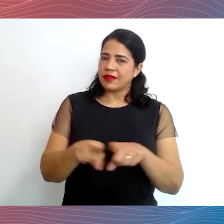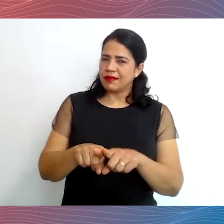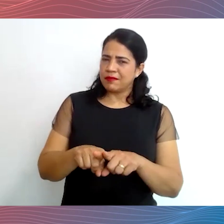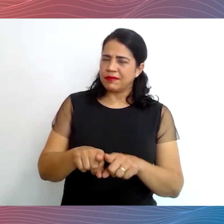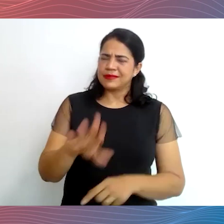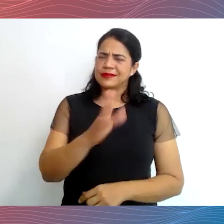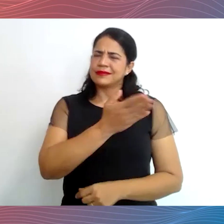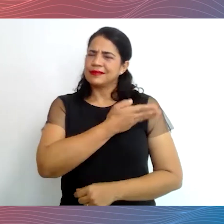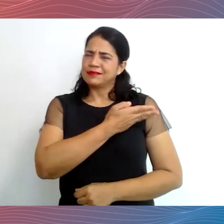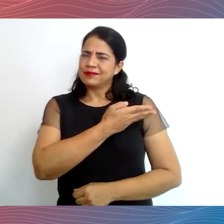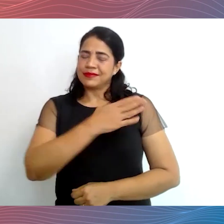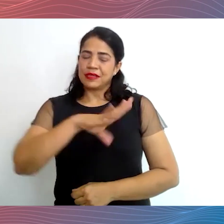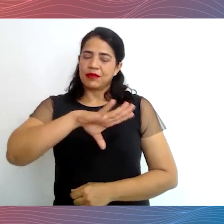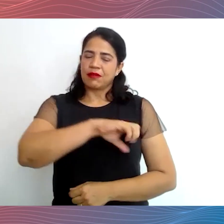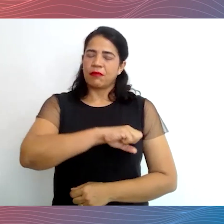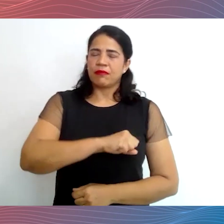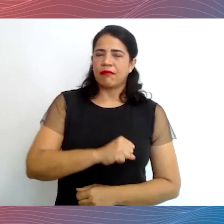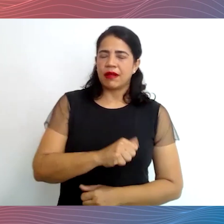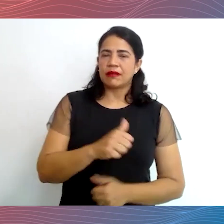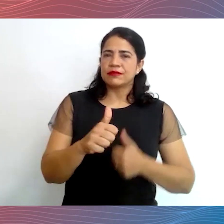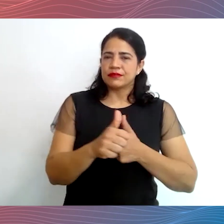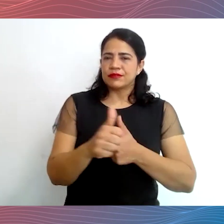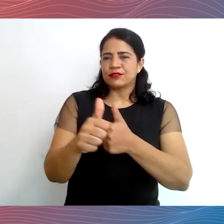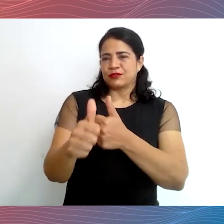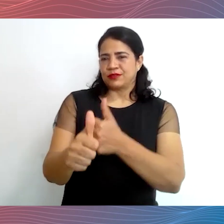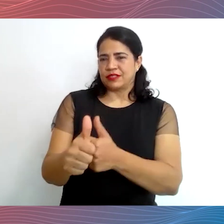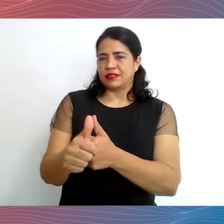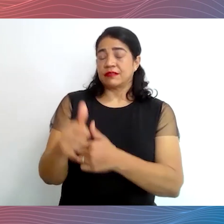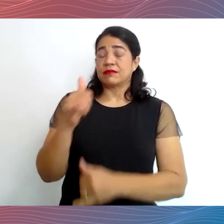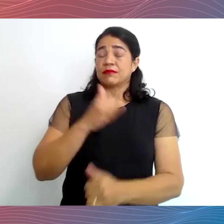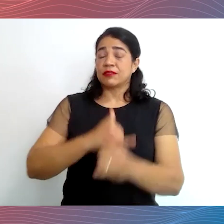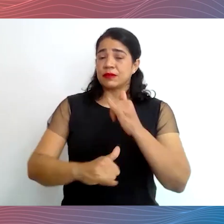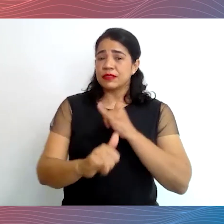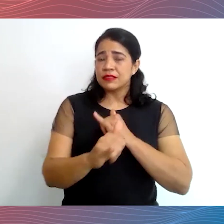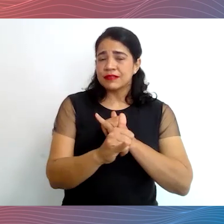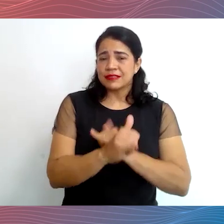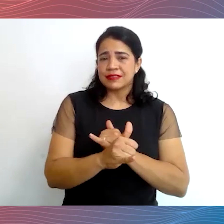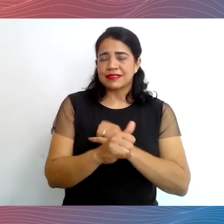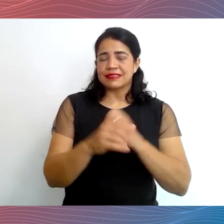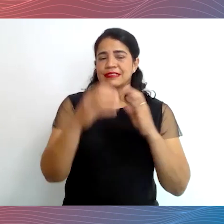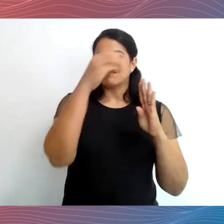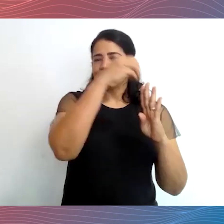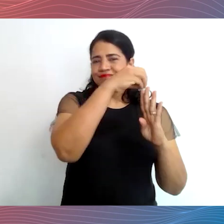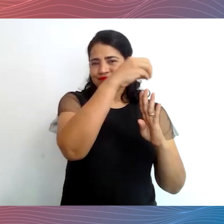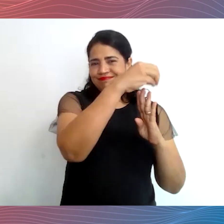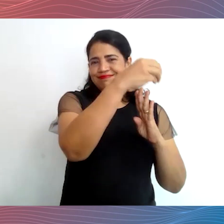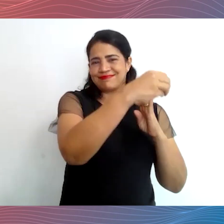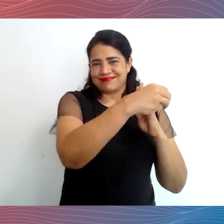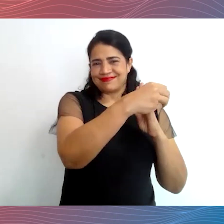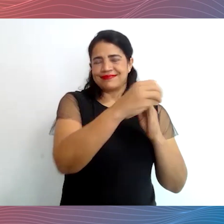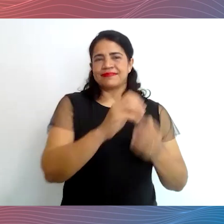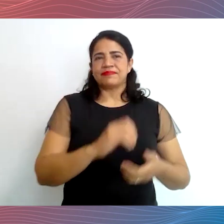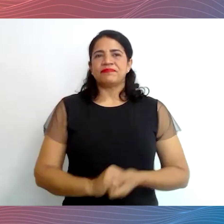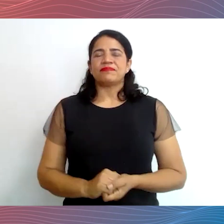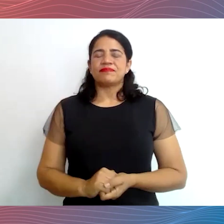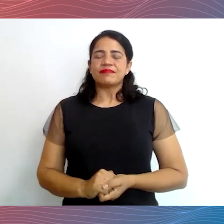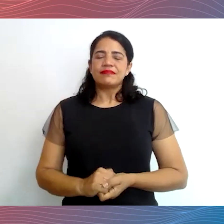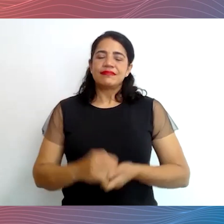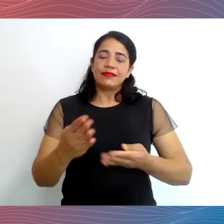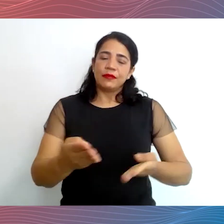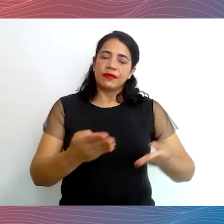acompanham as transmissões do Instituto Vida para Todos, sejam todos muito